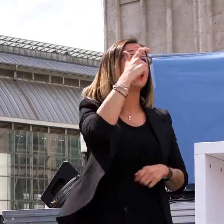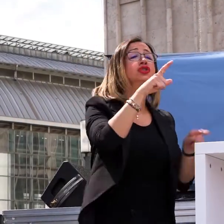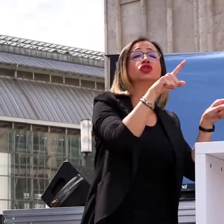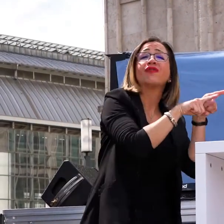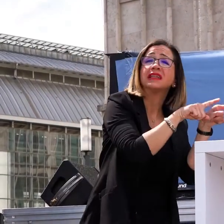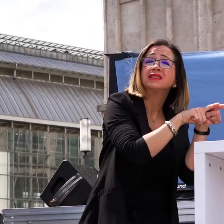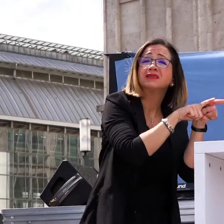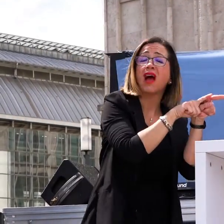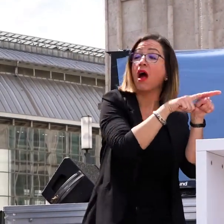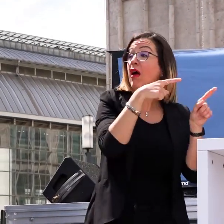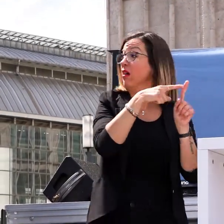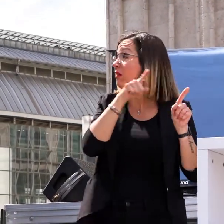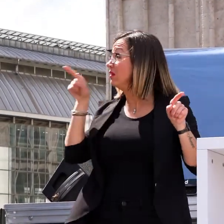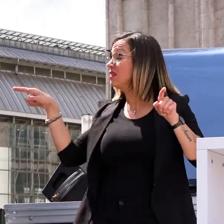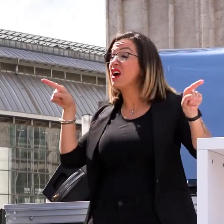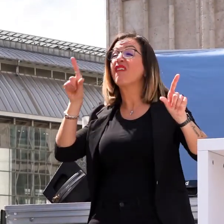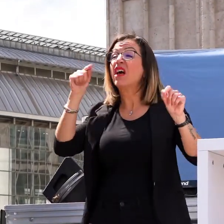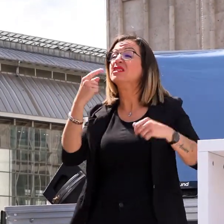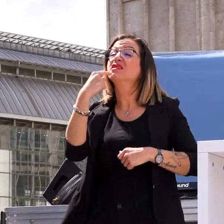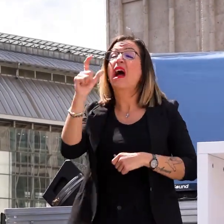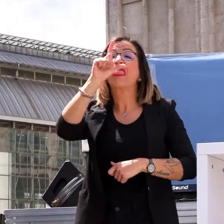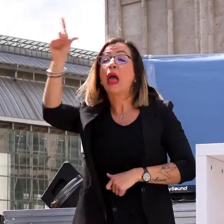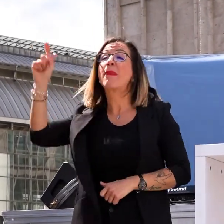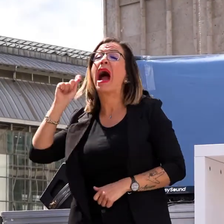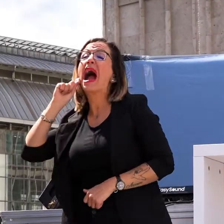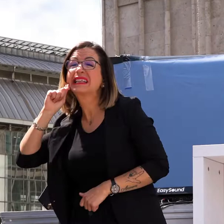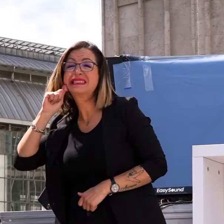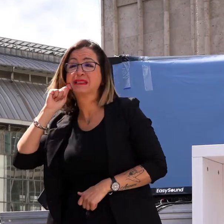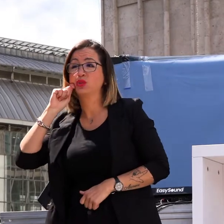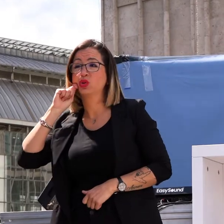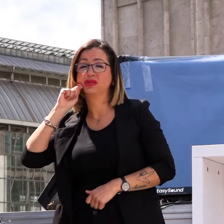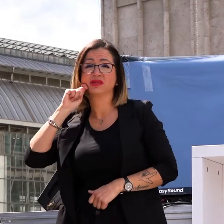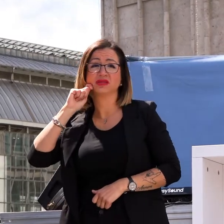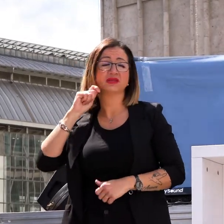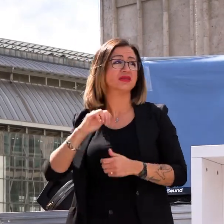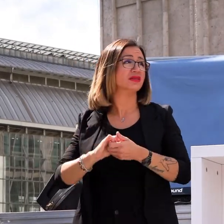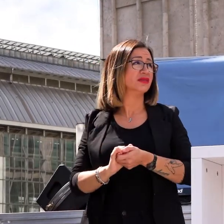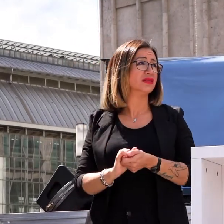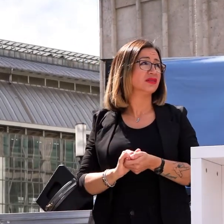Schwester über Rassismus sagt. Es ist unsere fucking Realität.